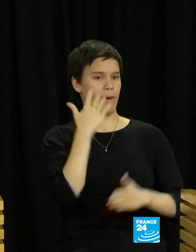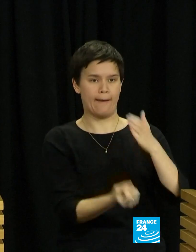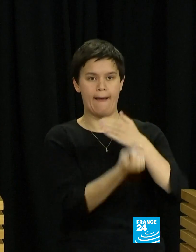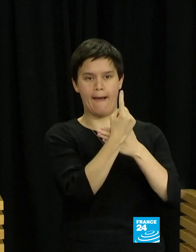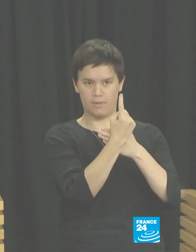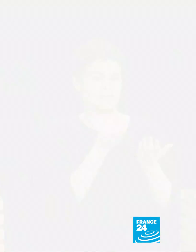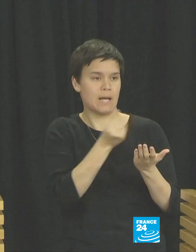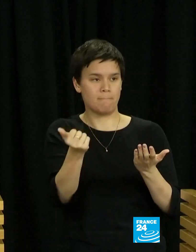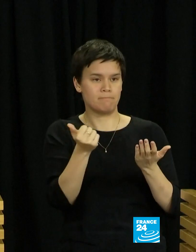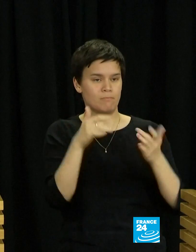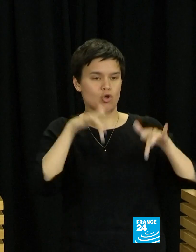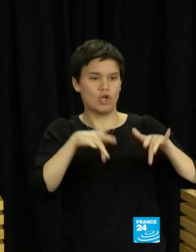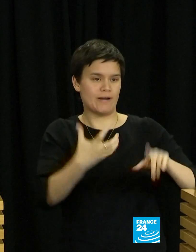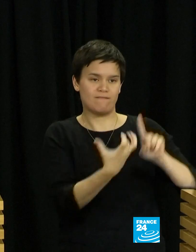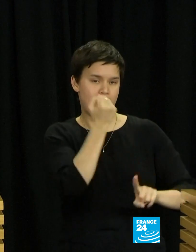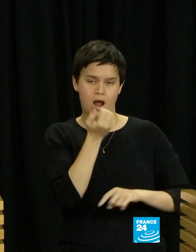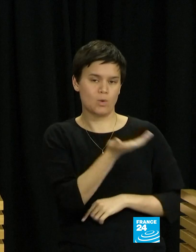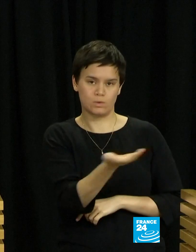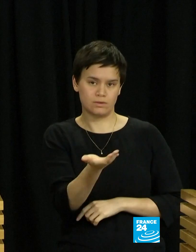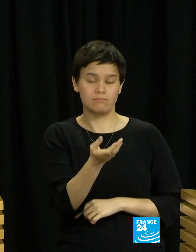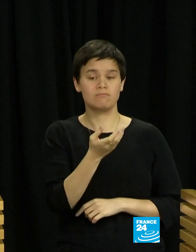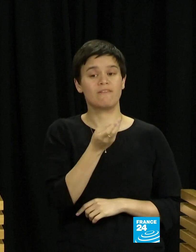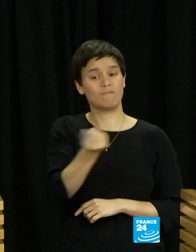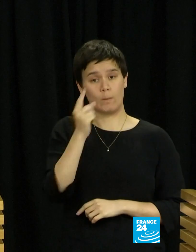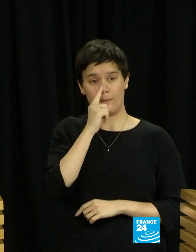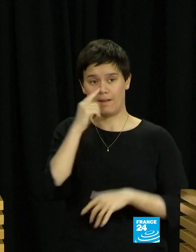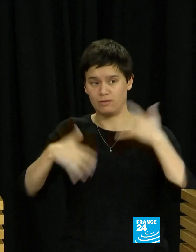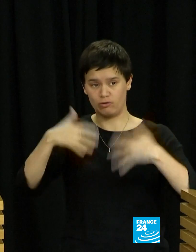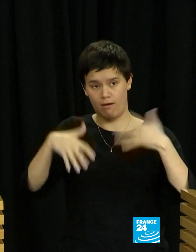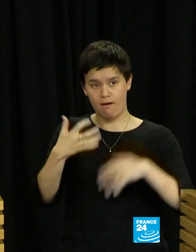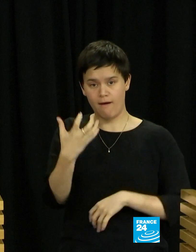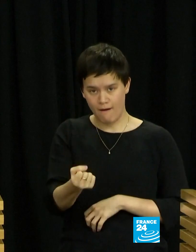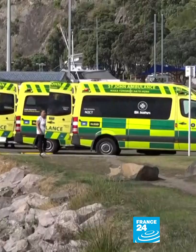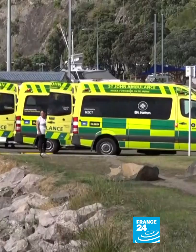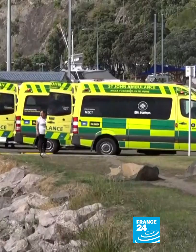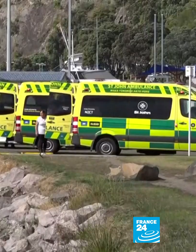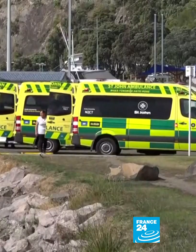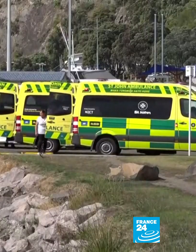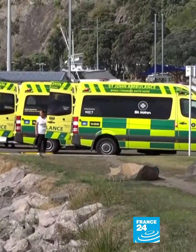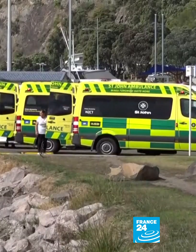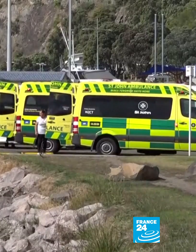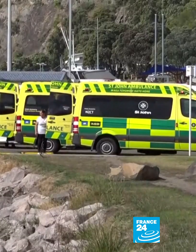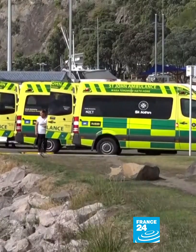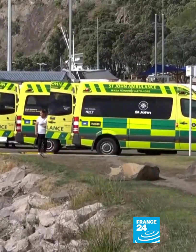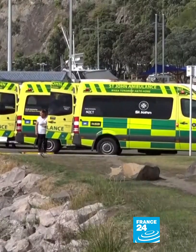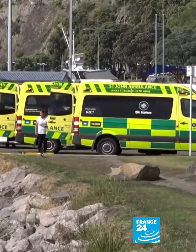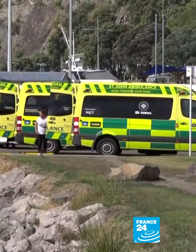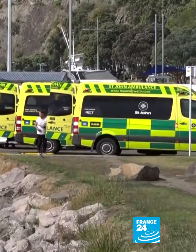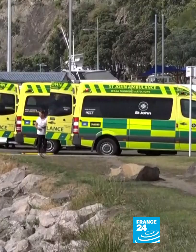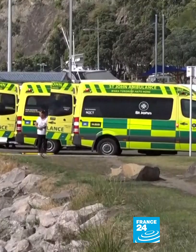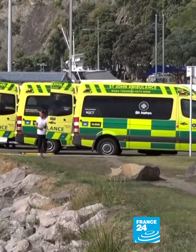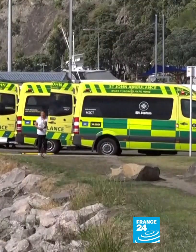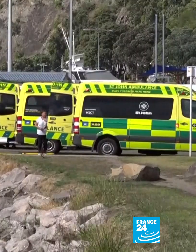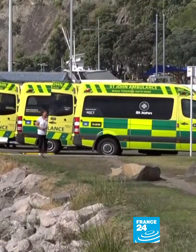la isla. Varias personas resultaron heridas y fueron transportadas a la costa. La Agencia Nacional de Respuesta a